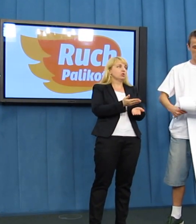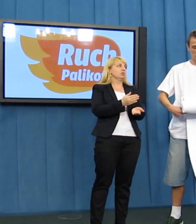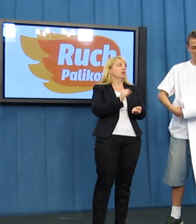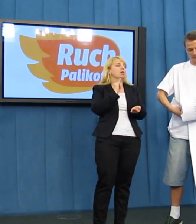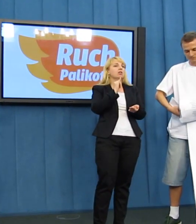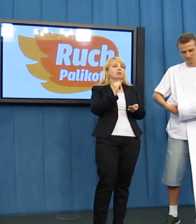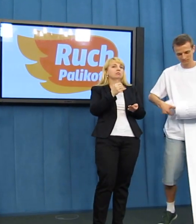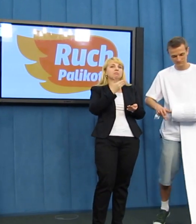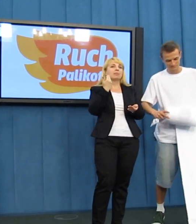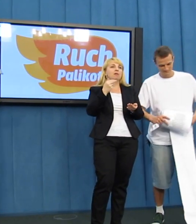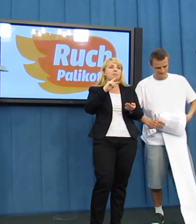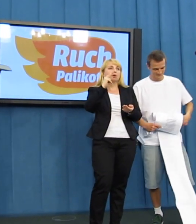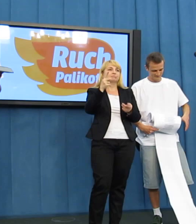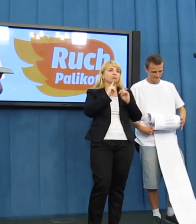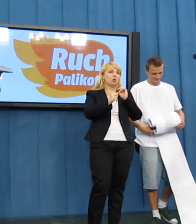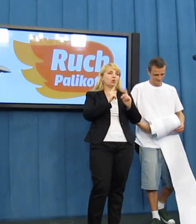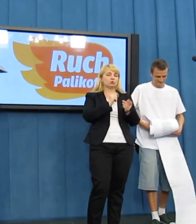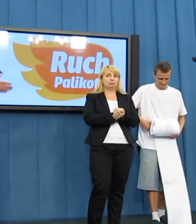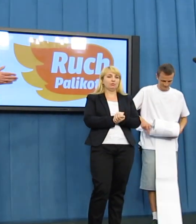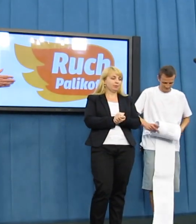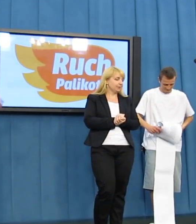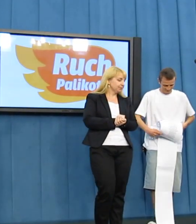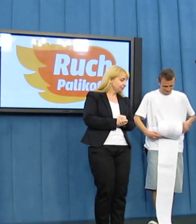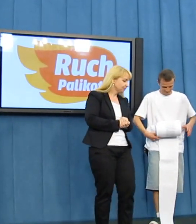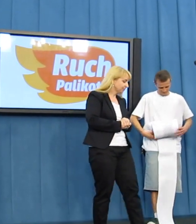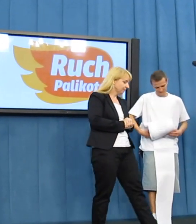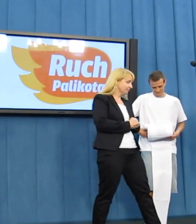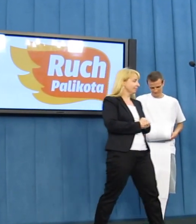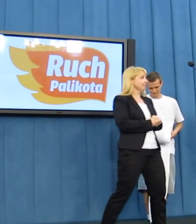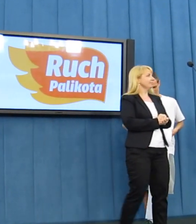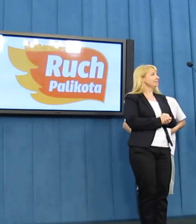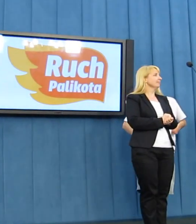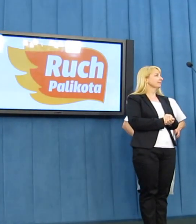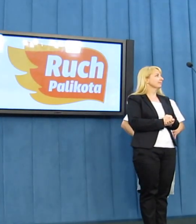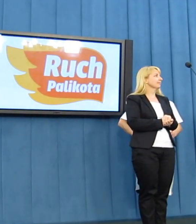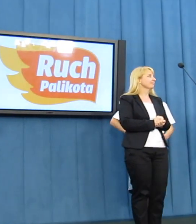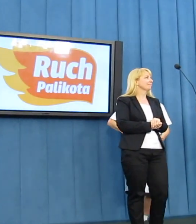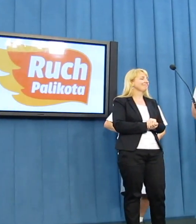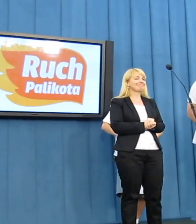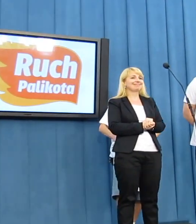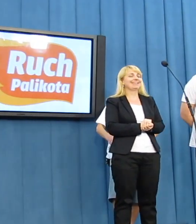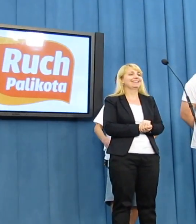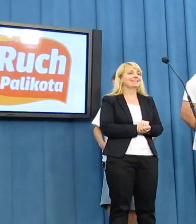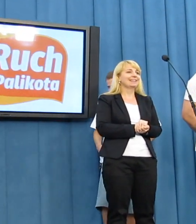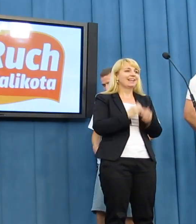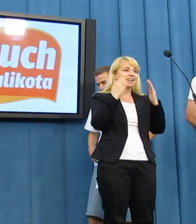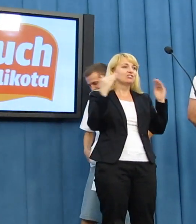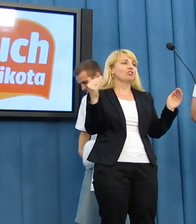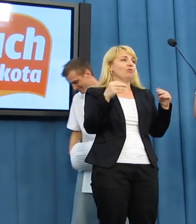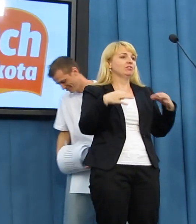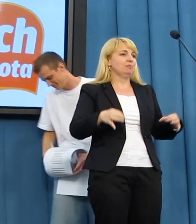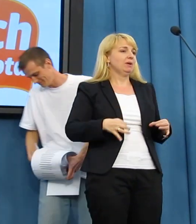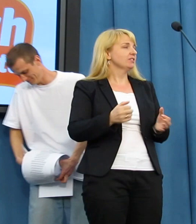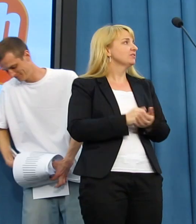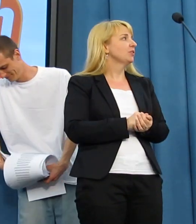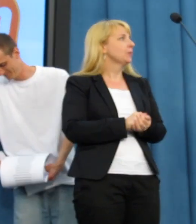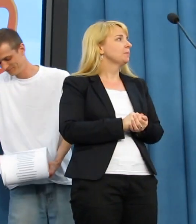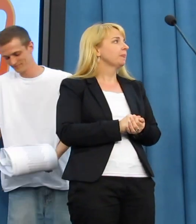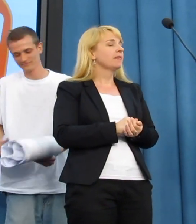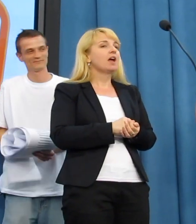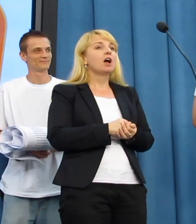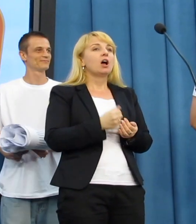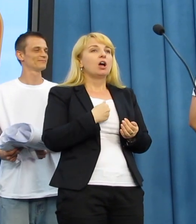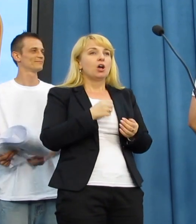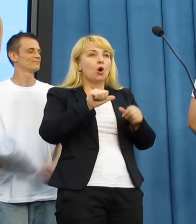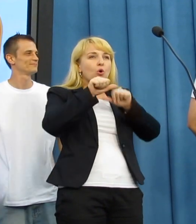zaproszenia. Dobrze, Stelios, proszę teraz o prowadzenie prawu. Tak jest. Szanowni Państwo, rocznie